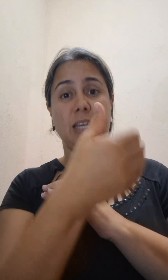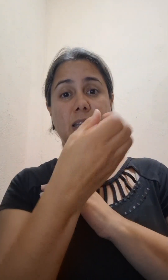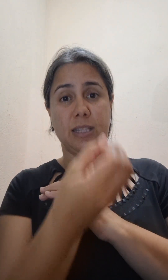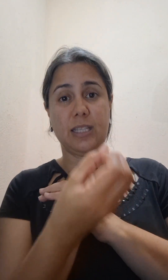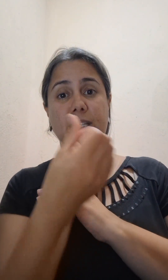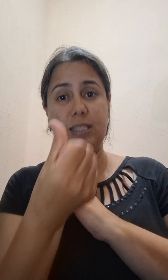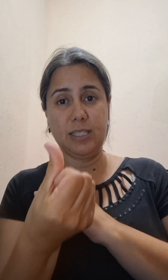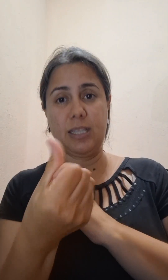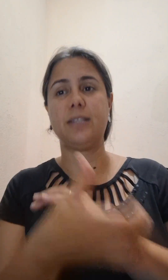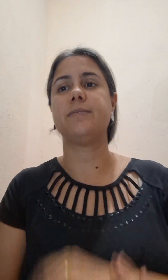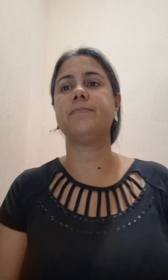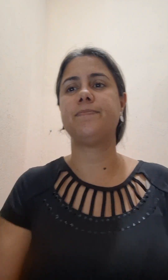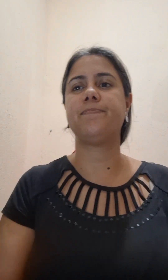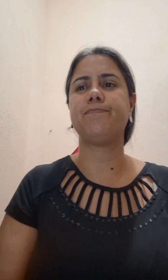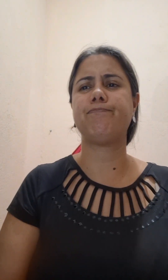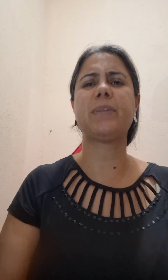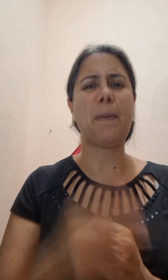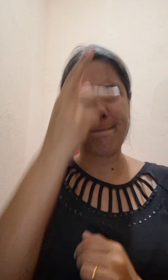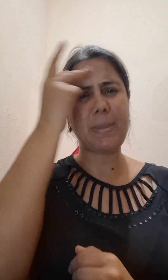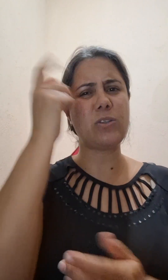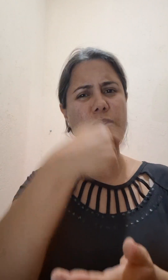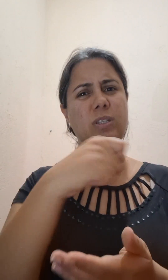capítulo 90 até o 106.